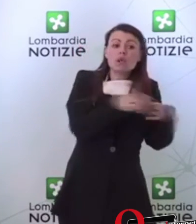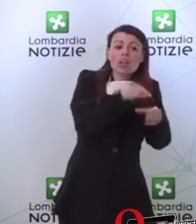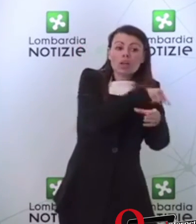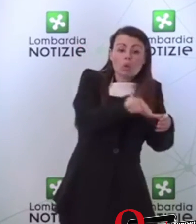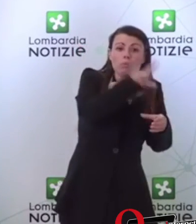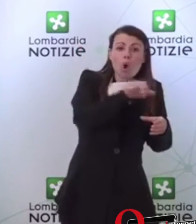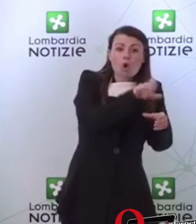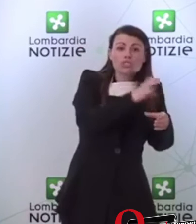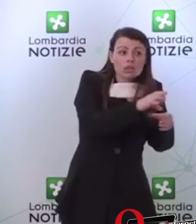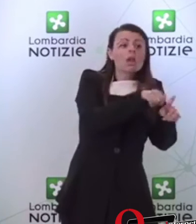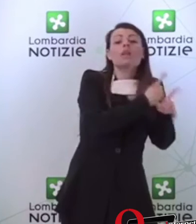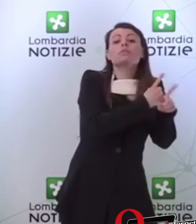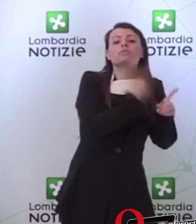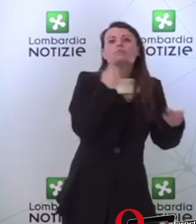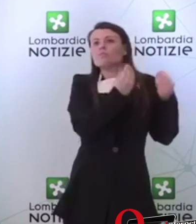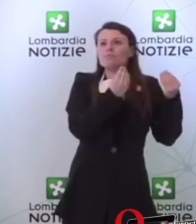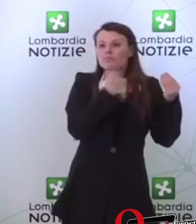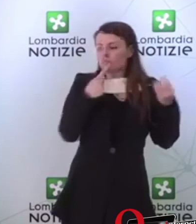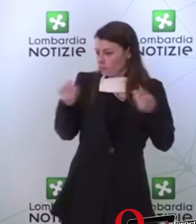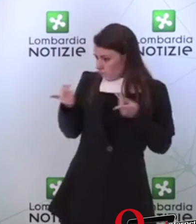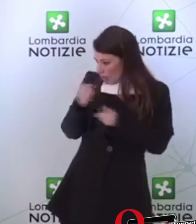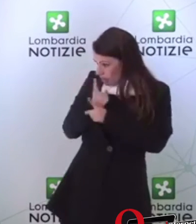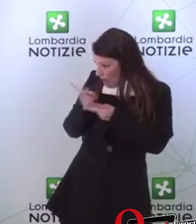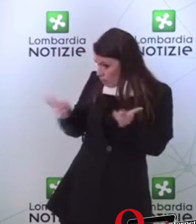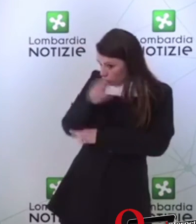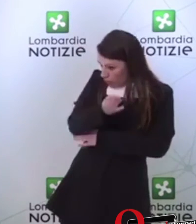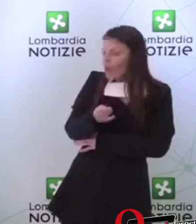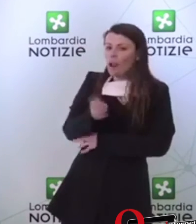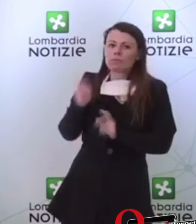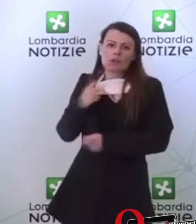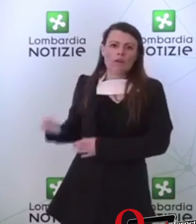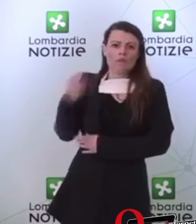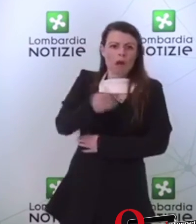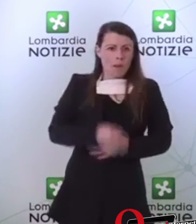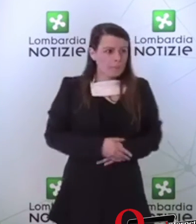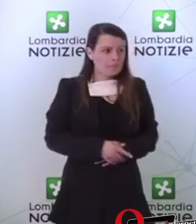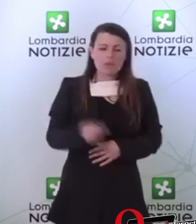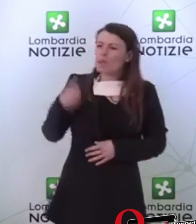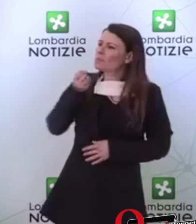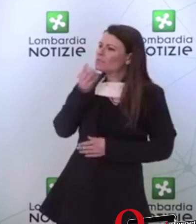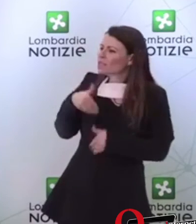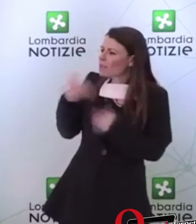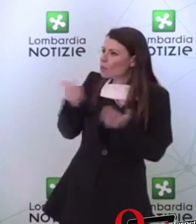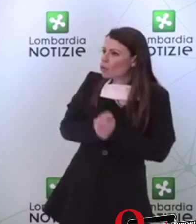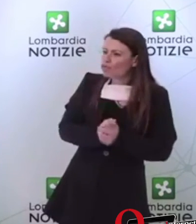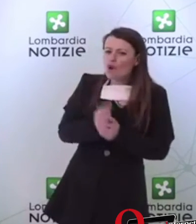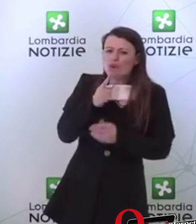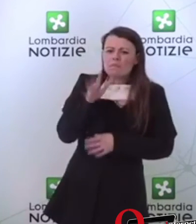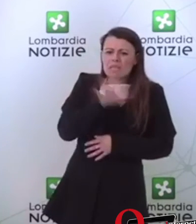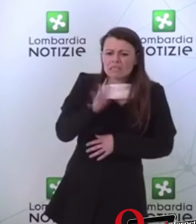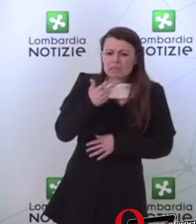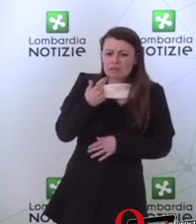ospedale, andranno in ospedale. Sì, Presidente, buongiorno. Si parla di questo cerotto che è in